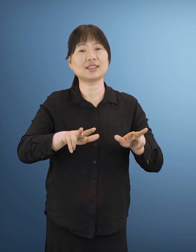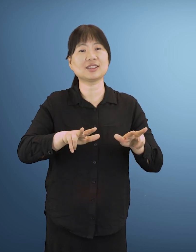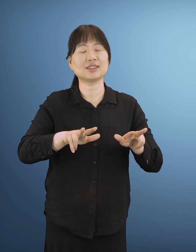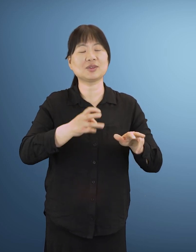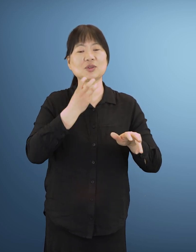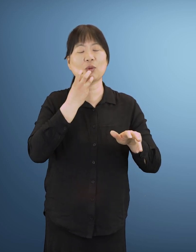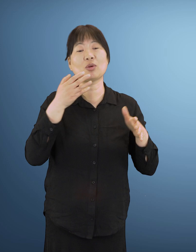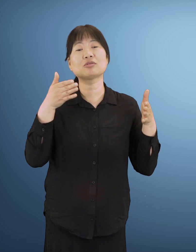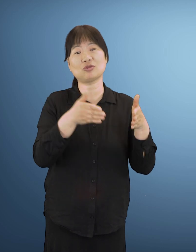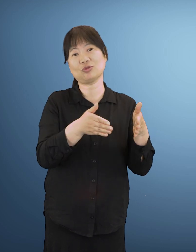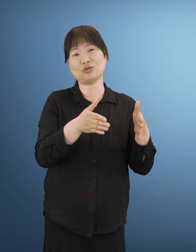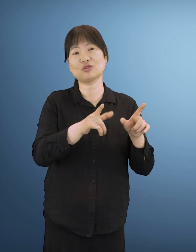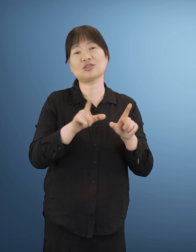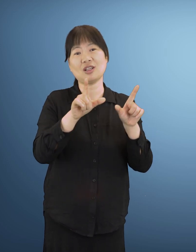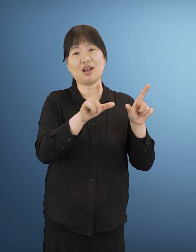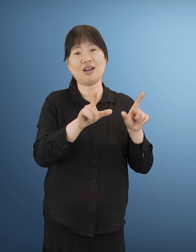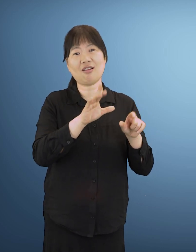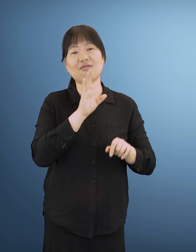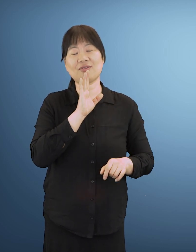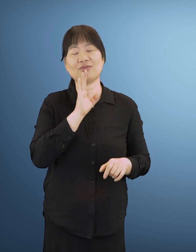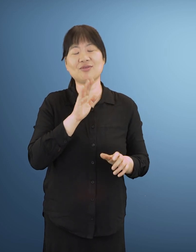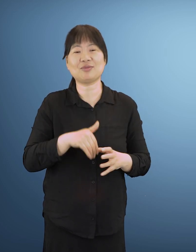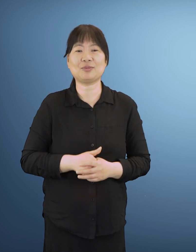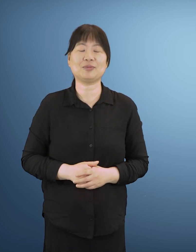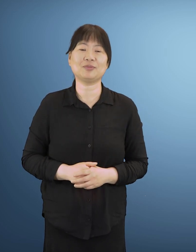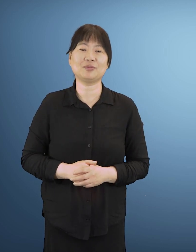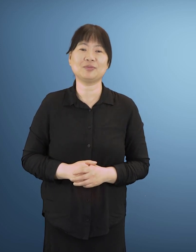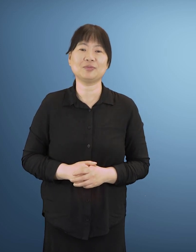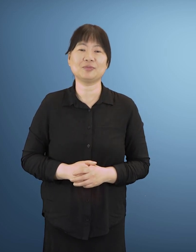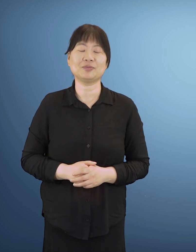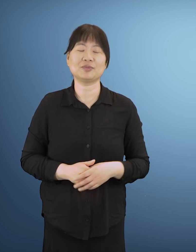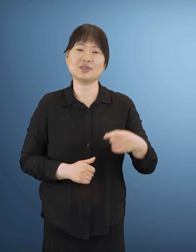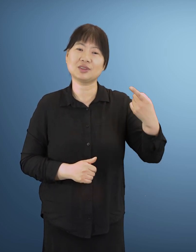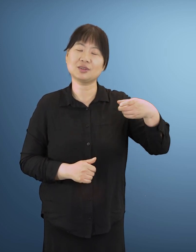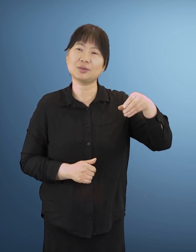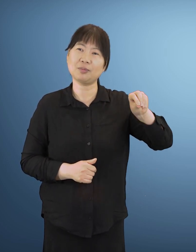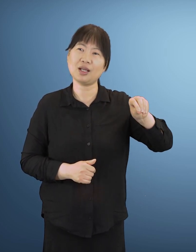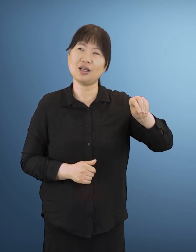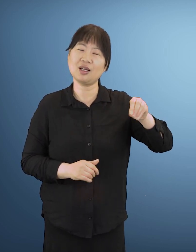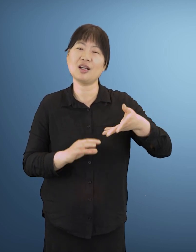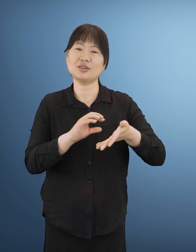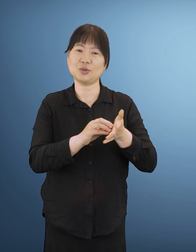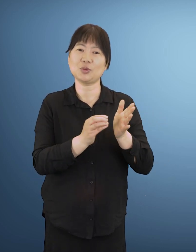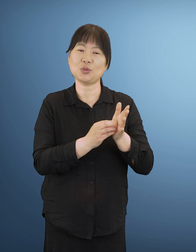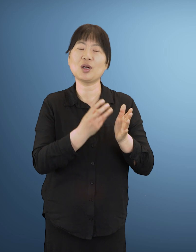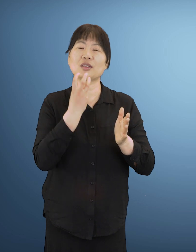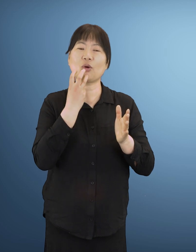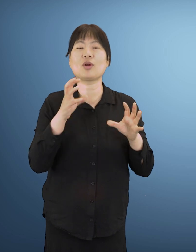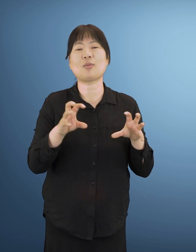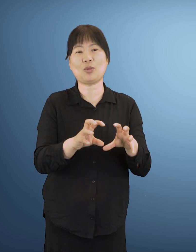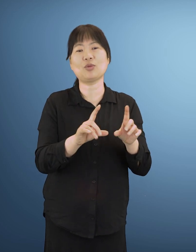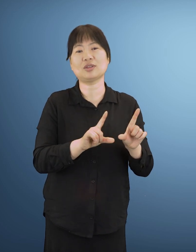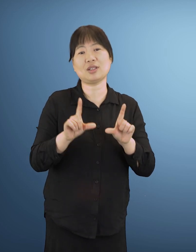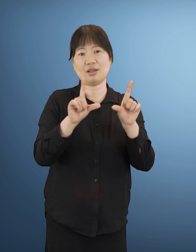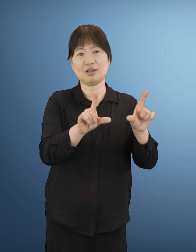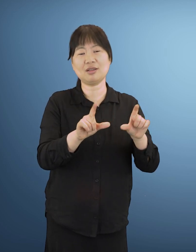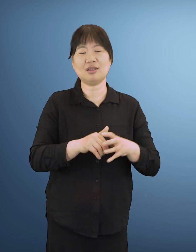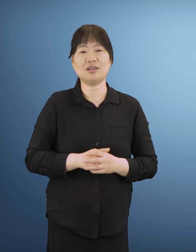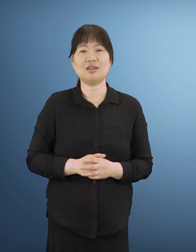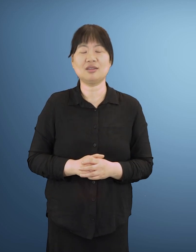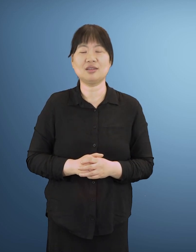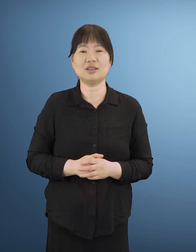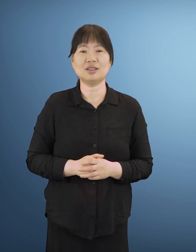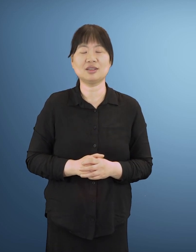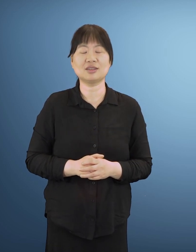집중해서 산다고 해도 과언이 아니겠죠? 한 1,000만 가량이 사는데 진짜